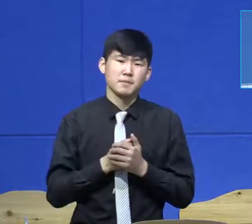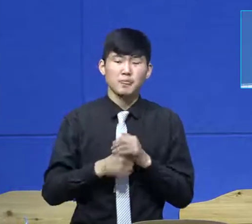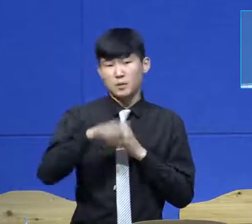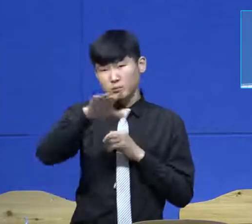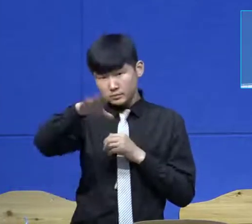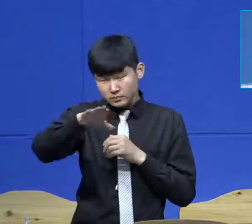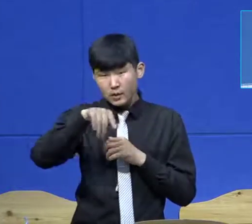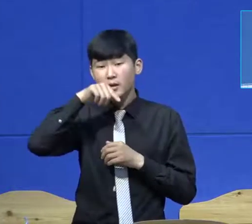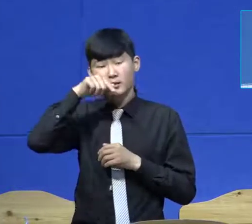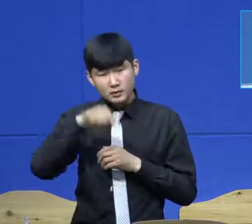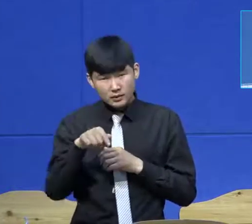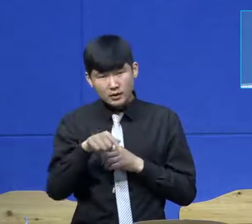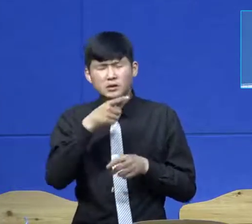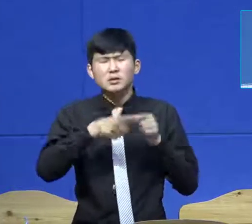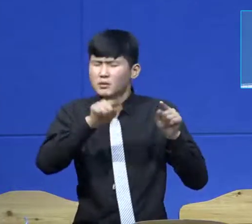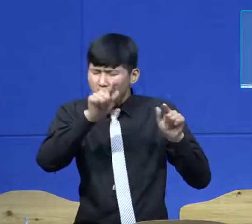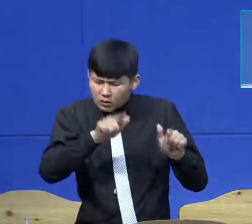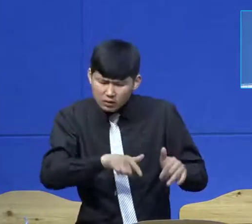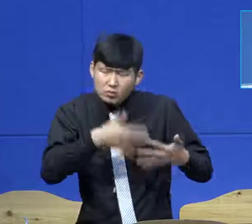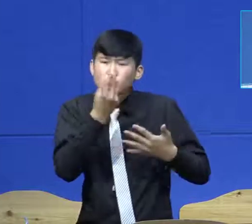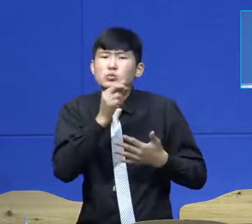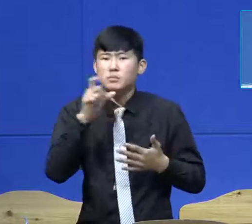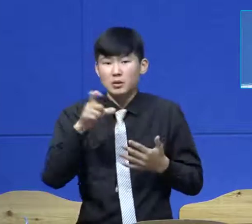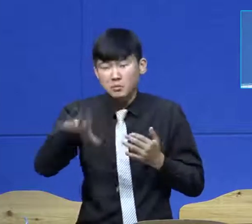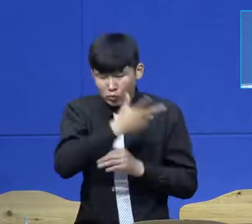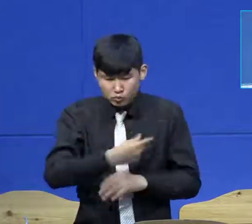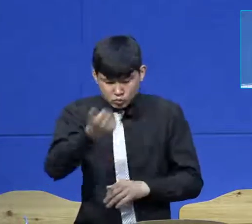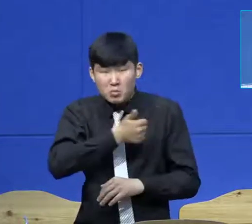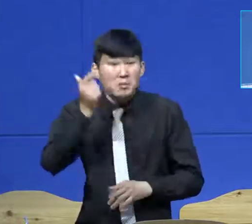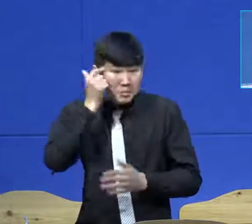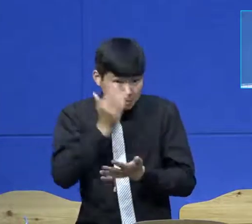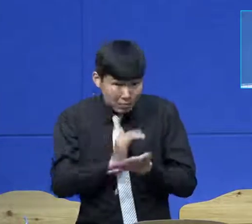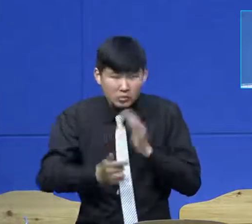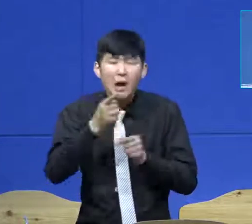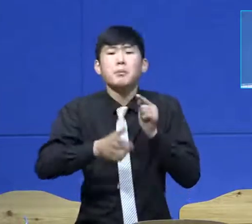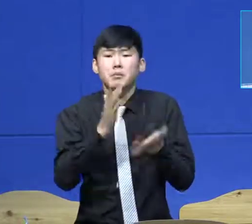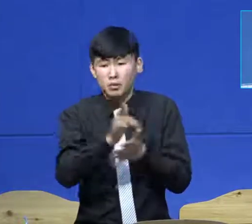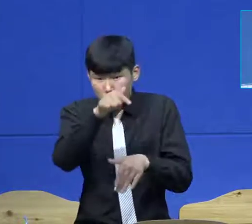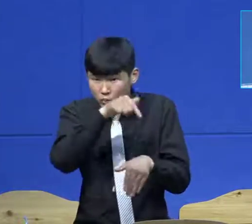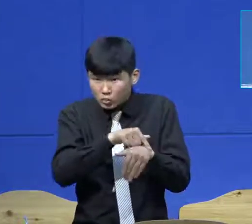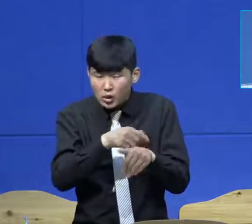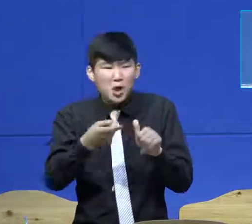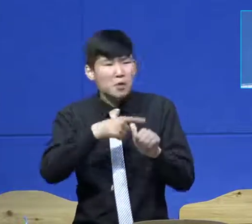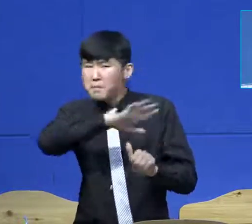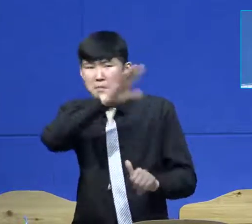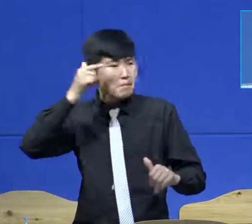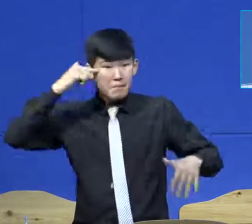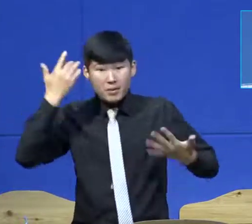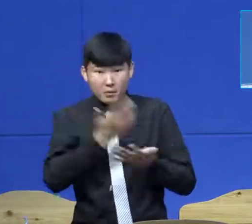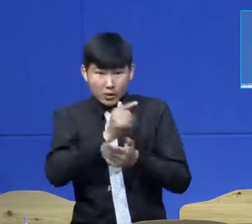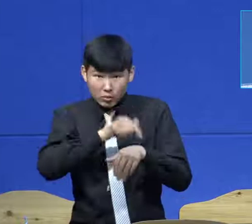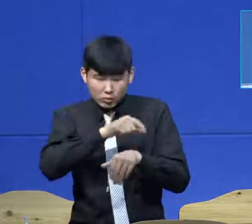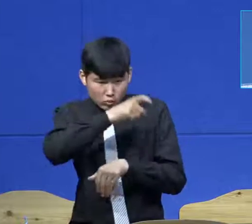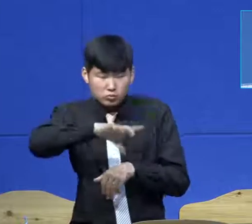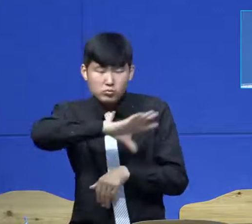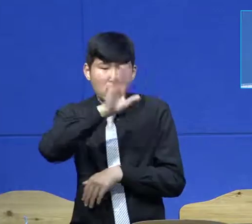энэ ямар гайхалтай үнэн бэ? Бид нар бүгдээрээ мэдчихсэн учраас амархан байна. Тухайн үед хинч мэдхгүй байх үед Лютер энийг